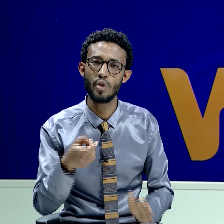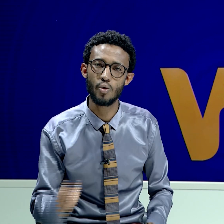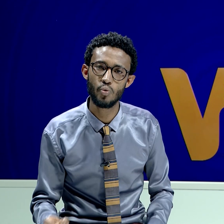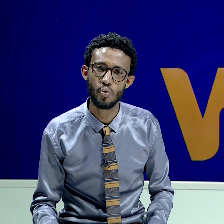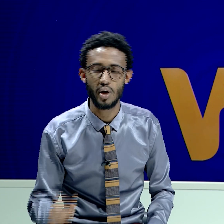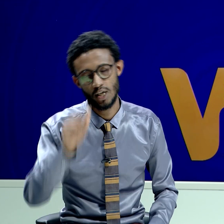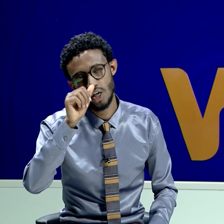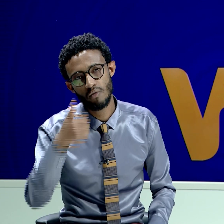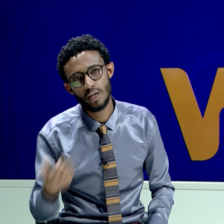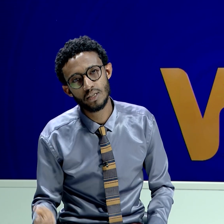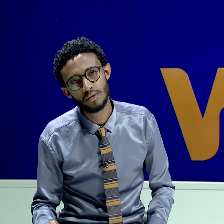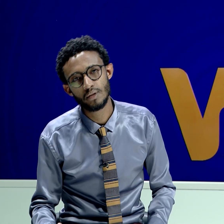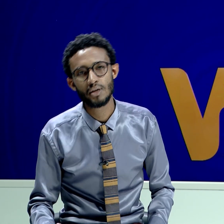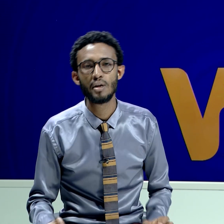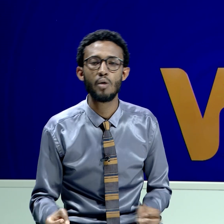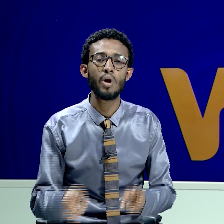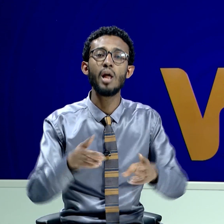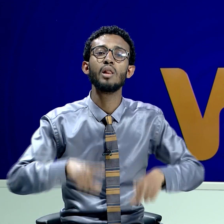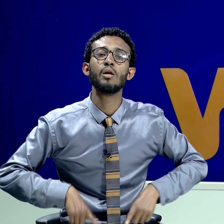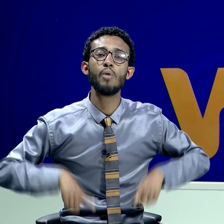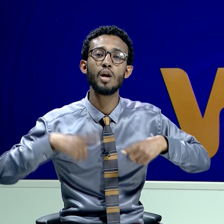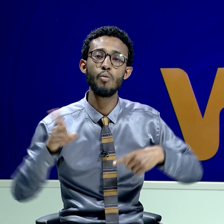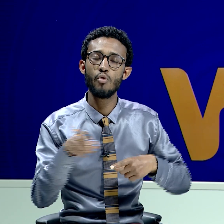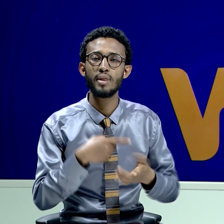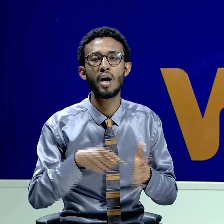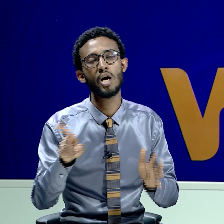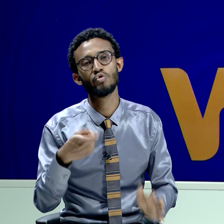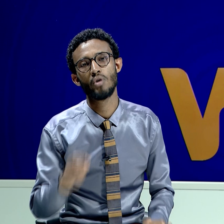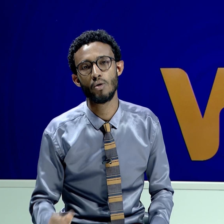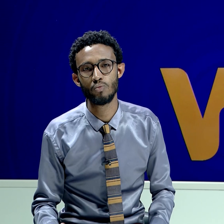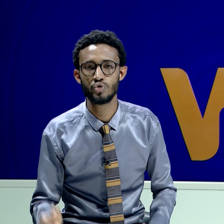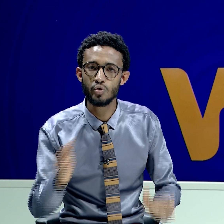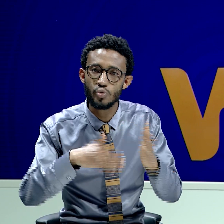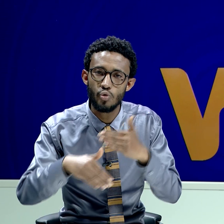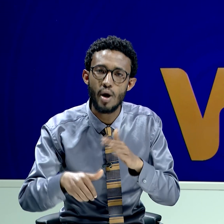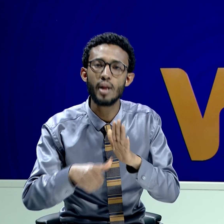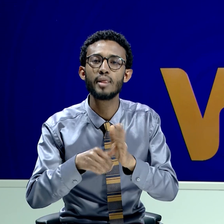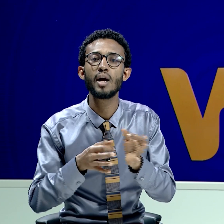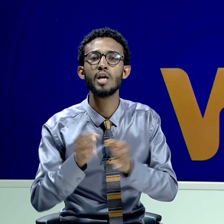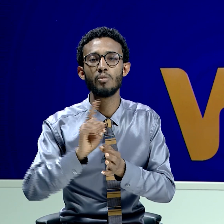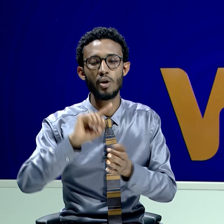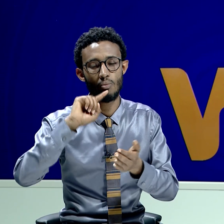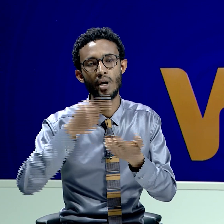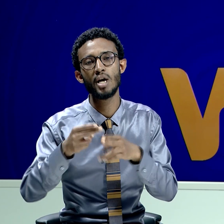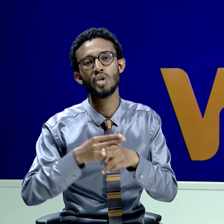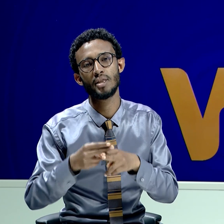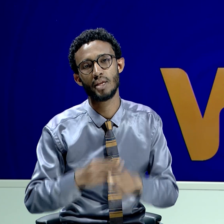ሆናሉ። ኤችቪኤድስ ጉላላ ለማር ለሞን ተገላጩ ሆናሉ። ችግሩ ወነ ተገላጩ ምን ወራጆ አጥረት